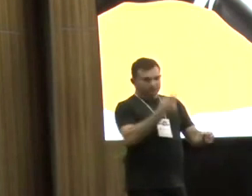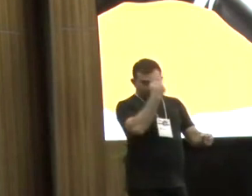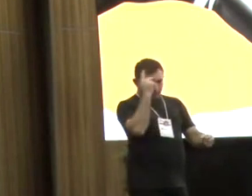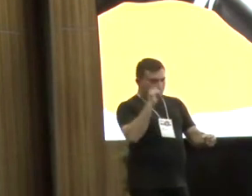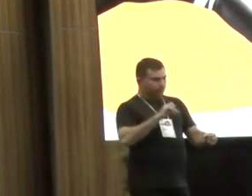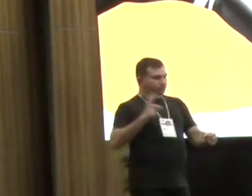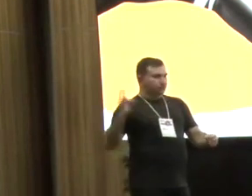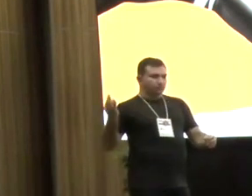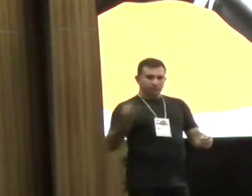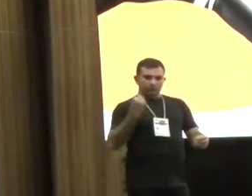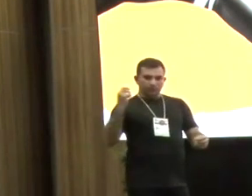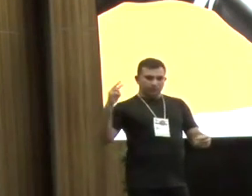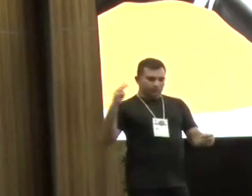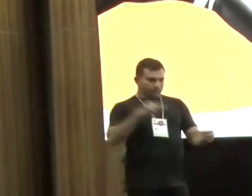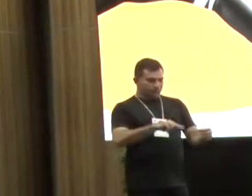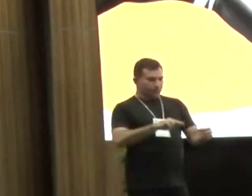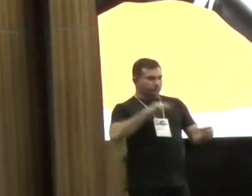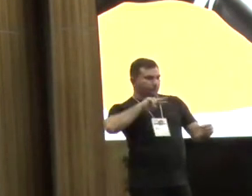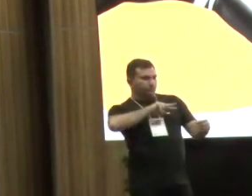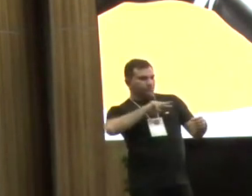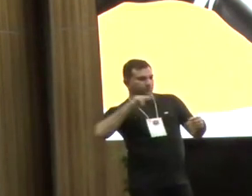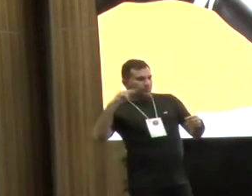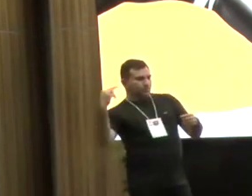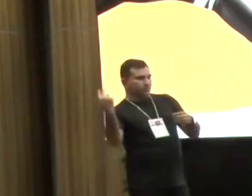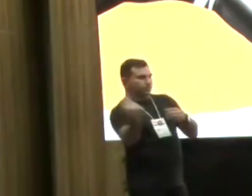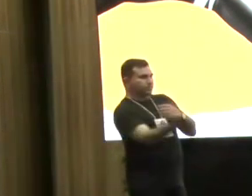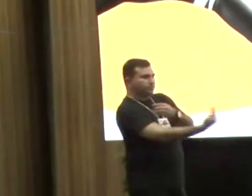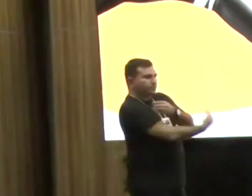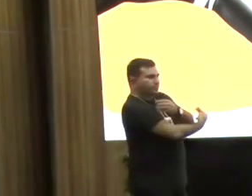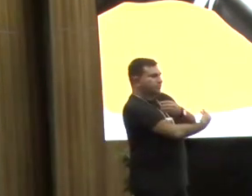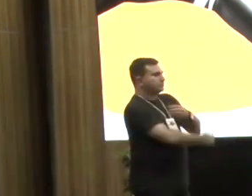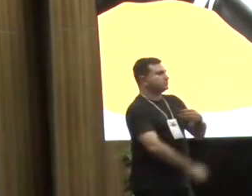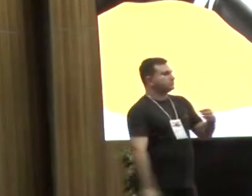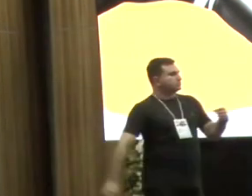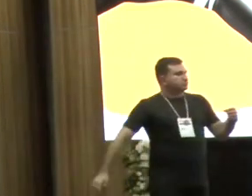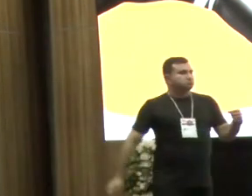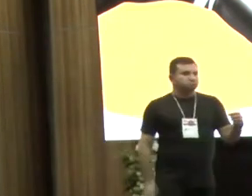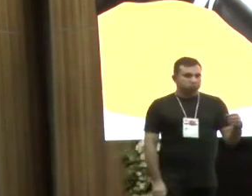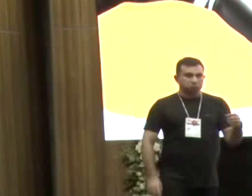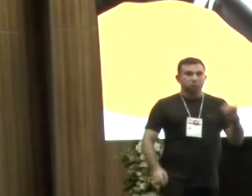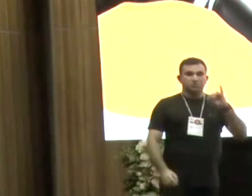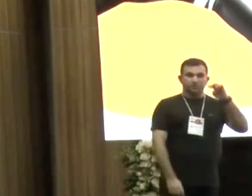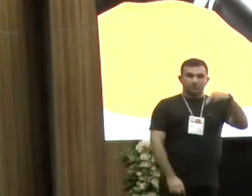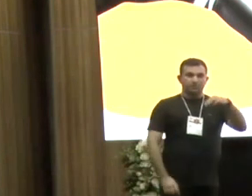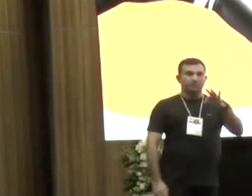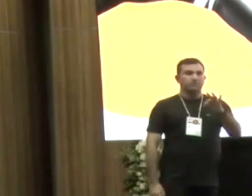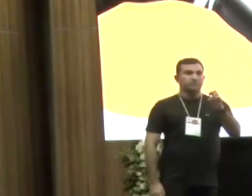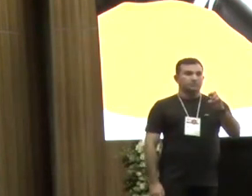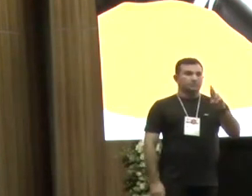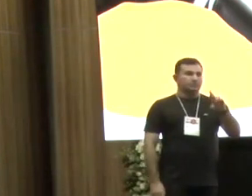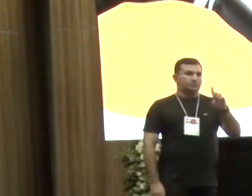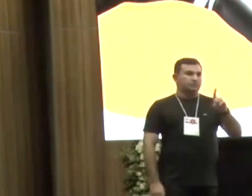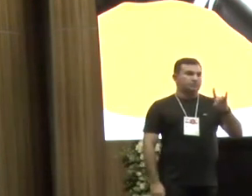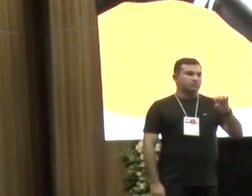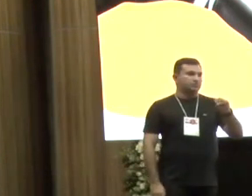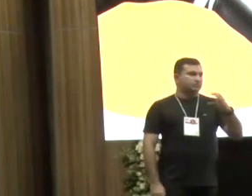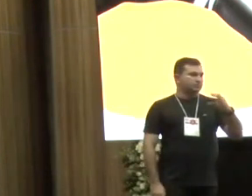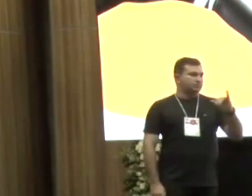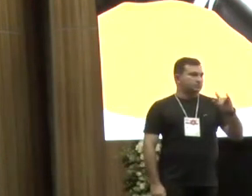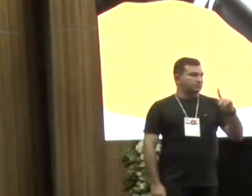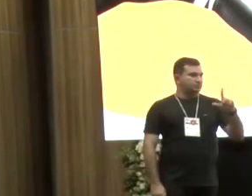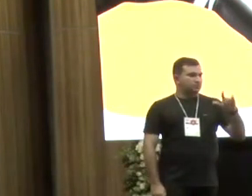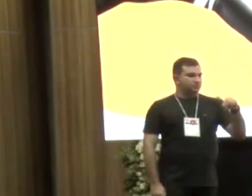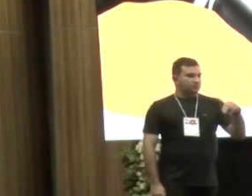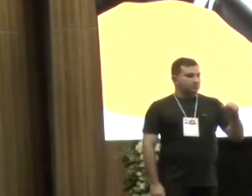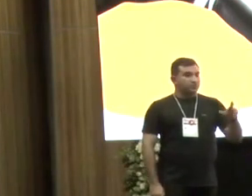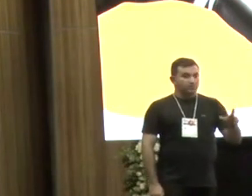está olhando para ela, é interdisciplinar. Eu preciso que alguns objetos